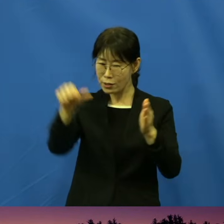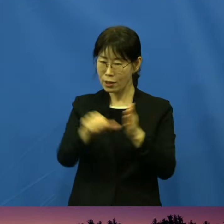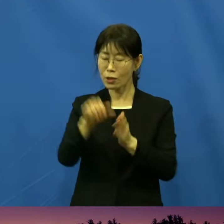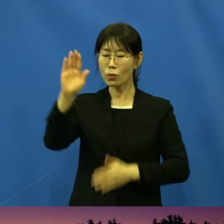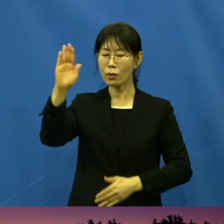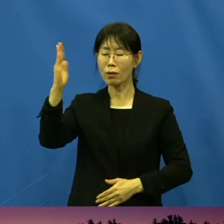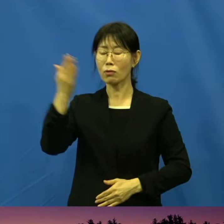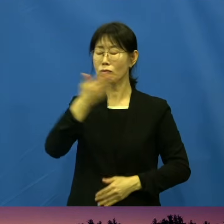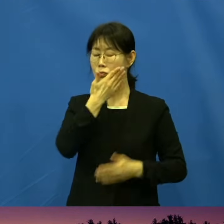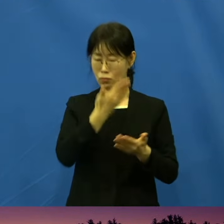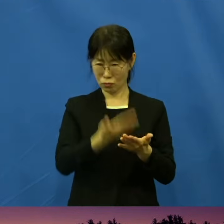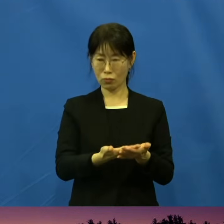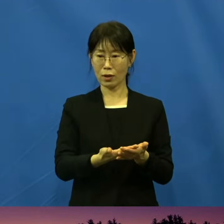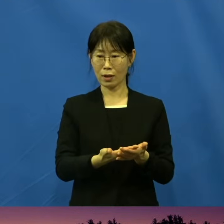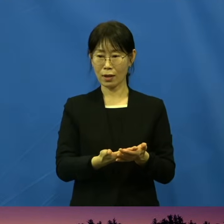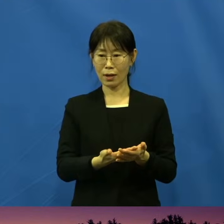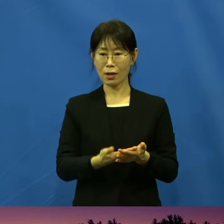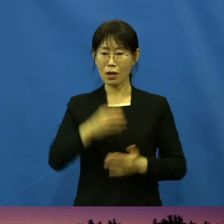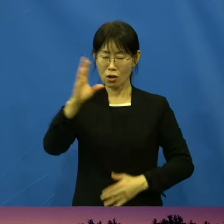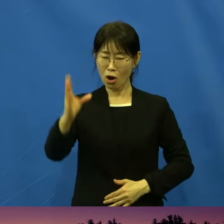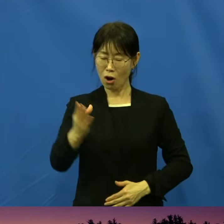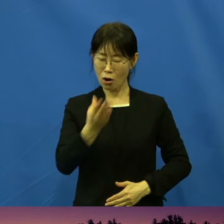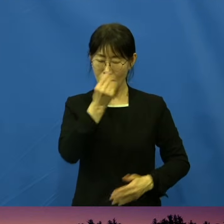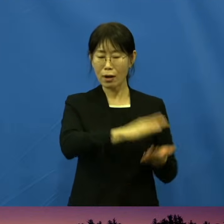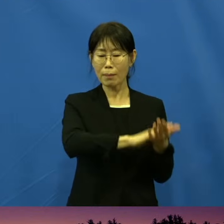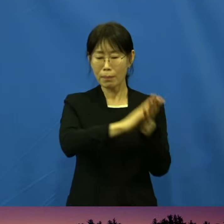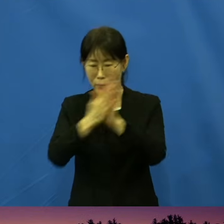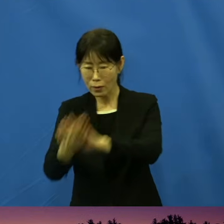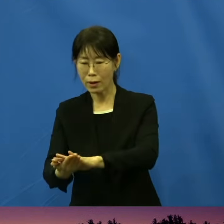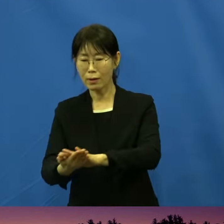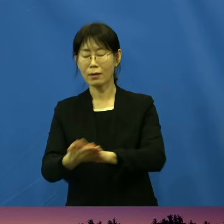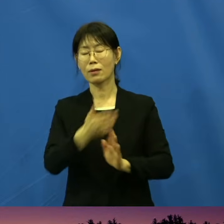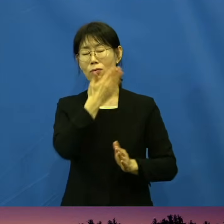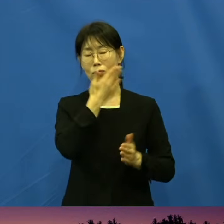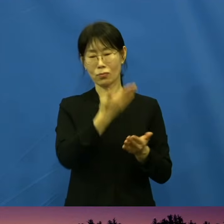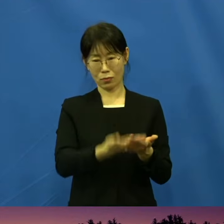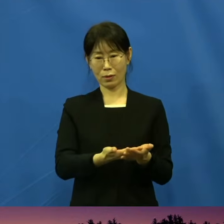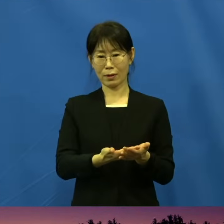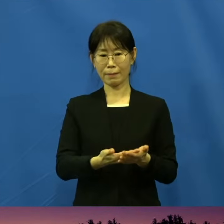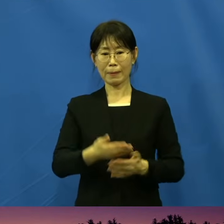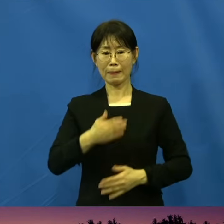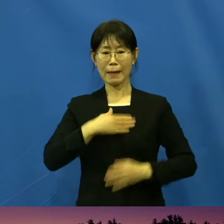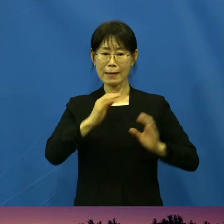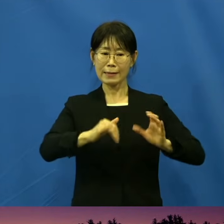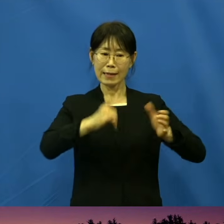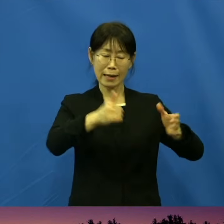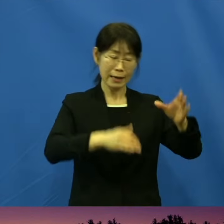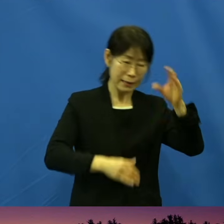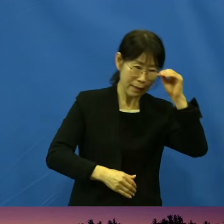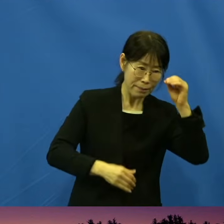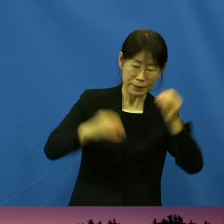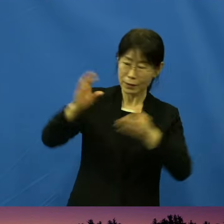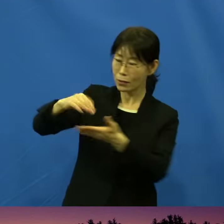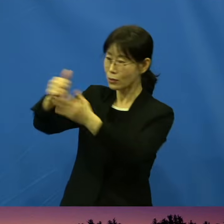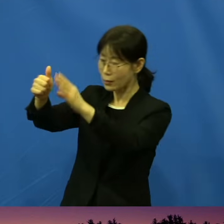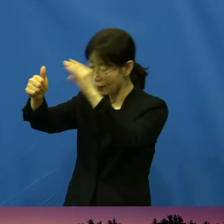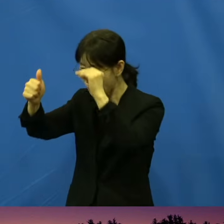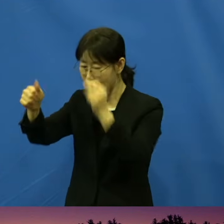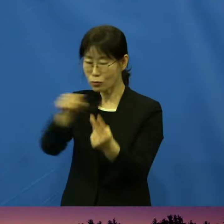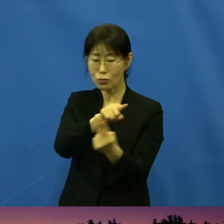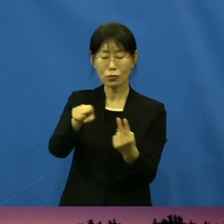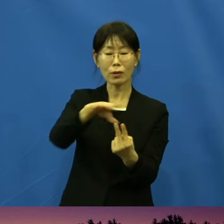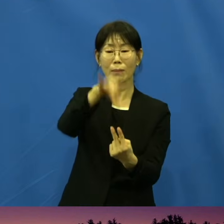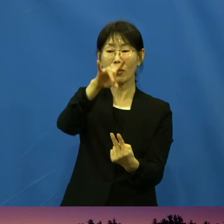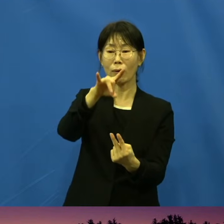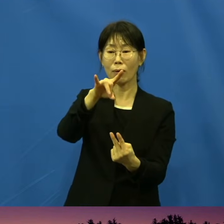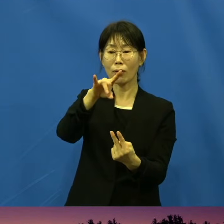이게 성화의 과제입니다. 문제입니다. 나는 세상을 닮아가고 있는가? 그리스도를 닮아가고 있는가?